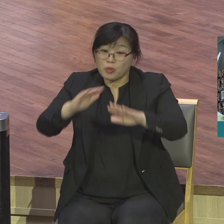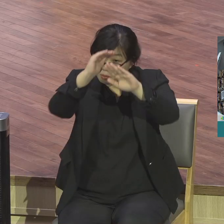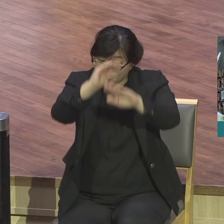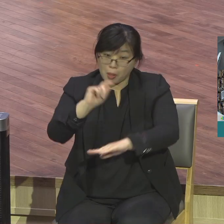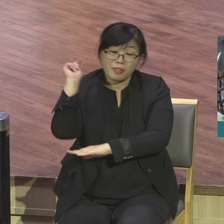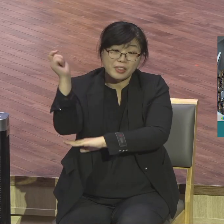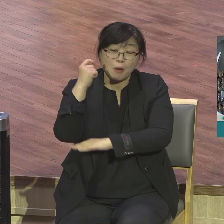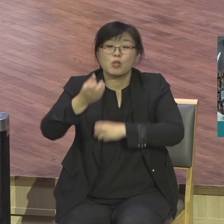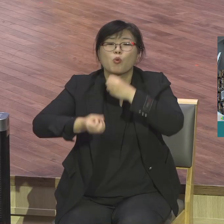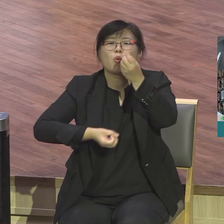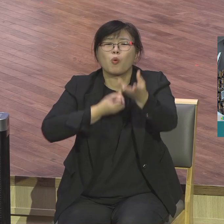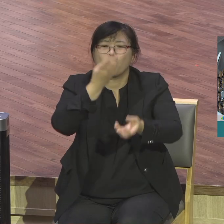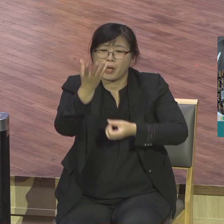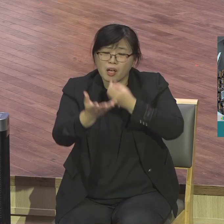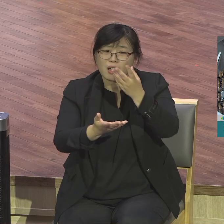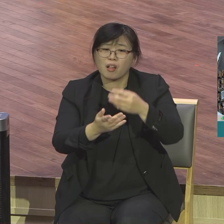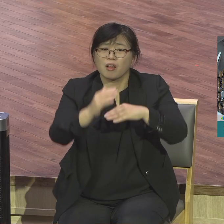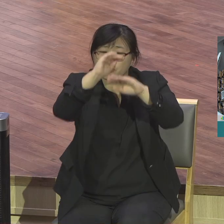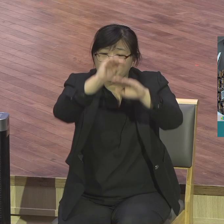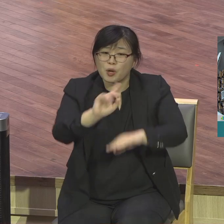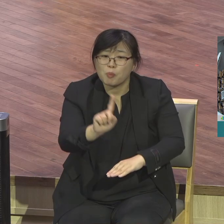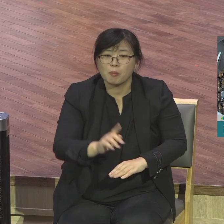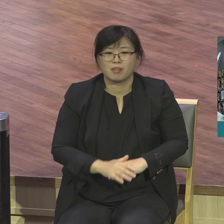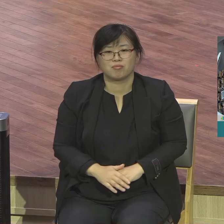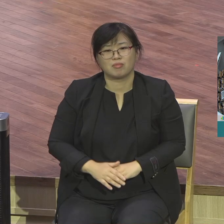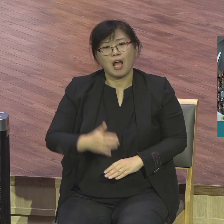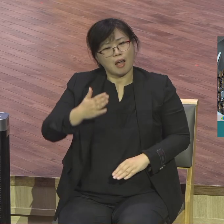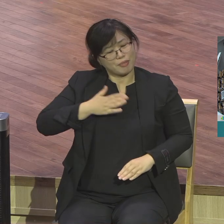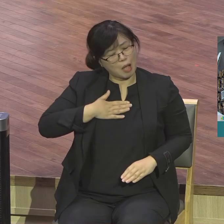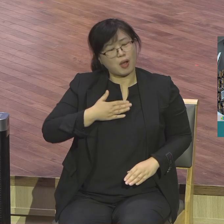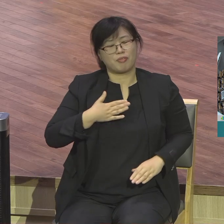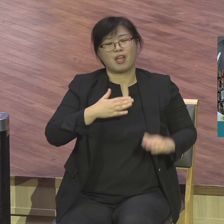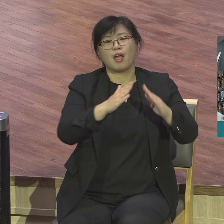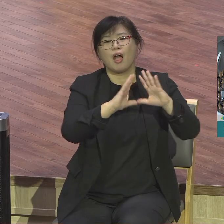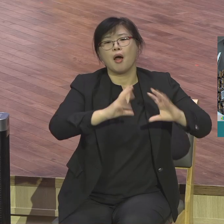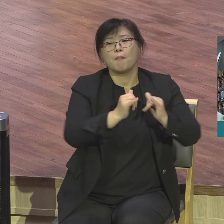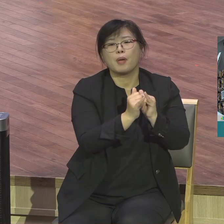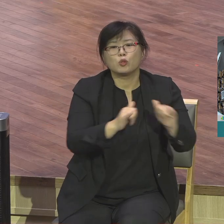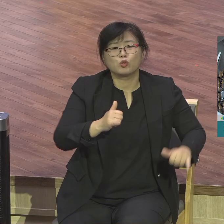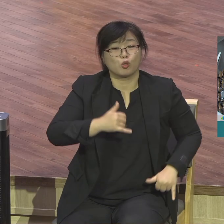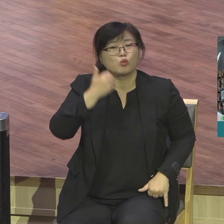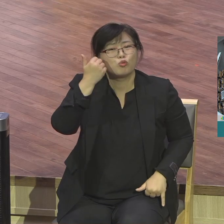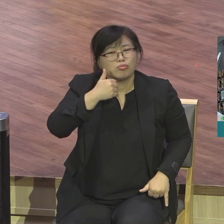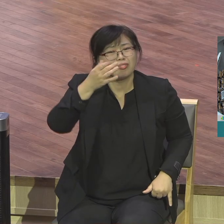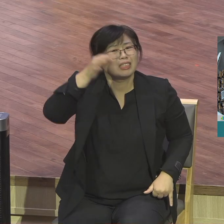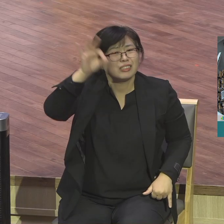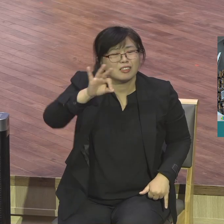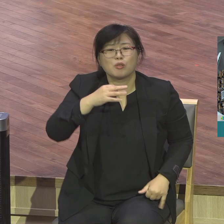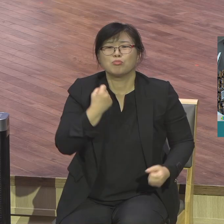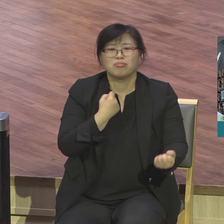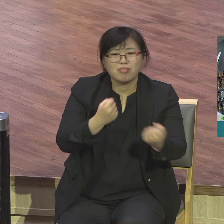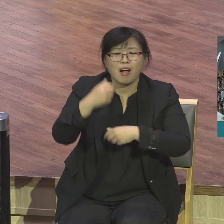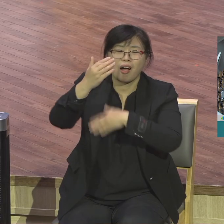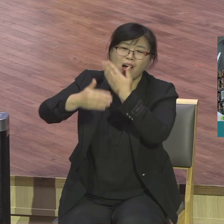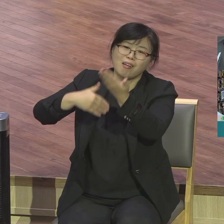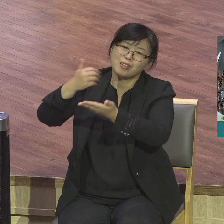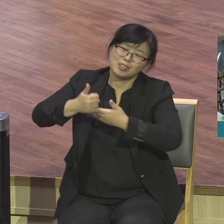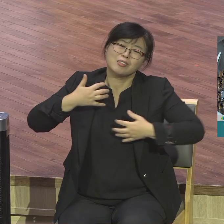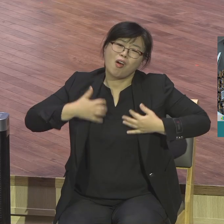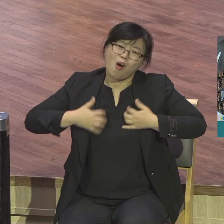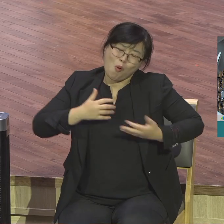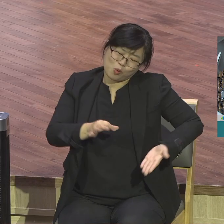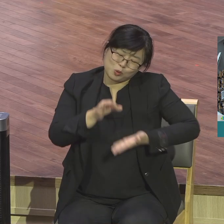이처럼 즐거운 마음으로 들을 힘이 있었나이까 모든 것이 주께로 말미암하사원에 우리가 주의 손에서